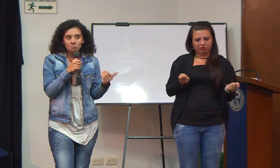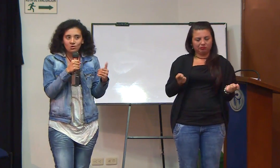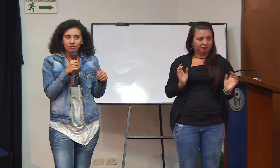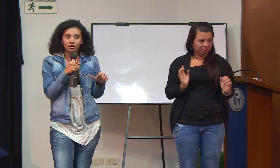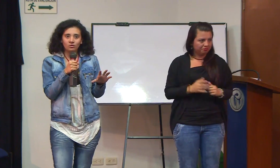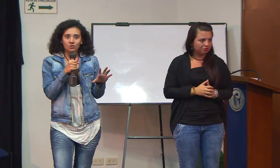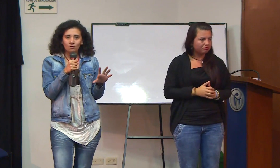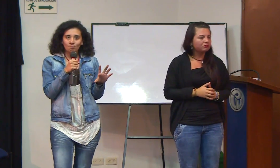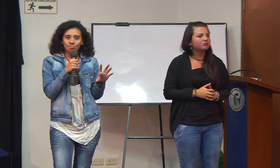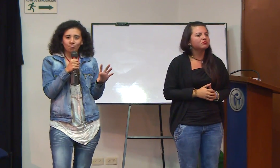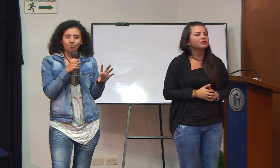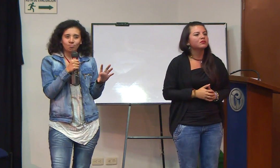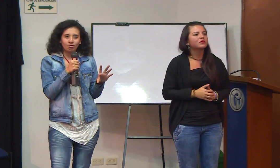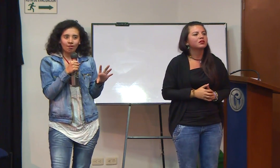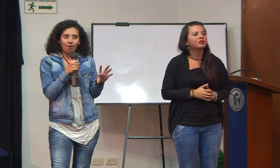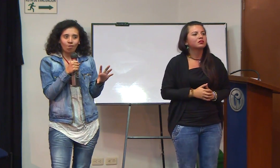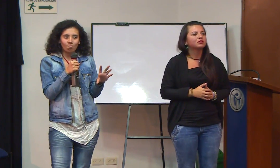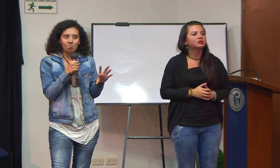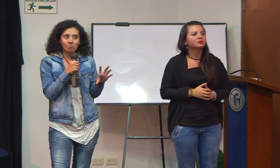Es un proceso